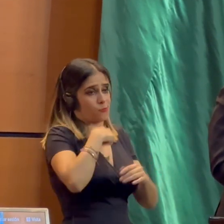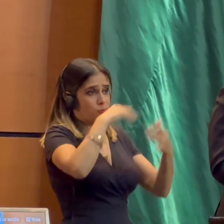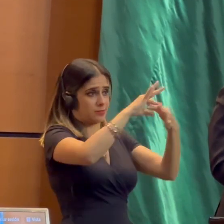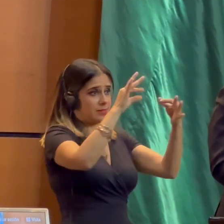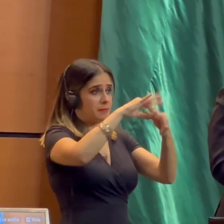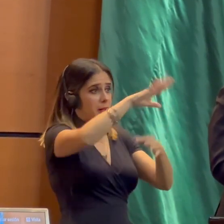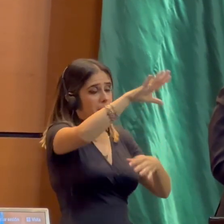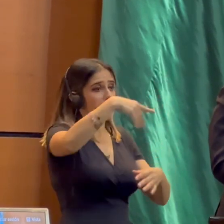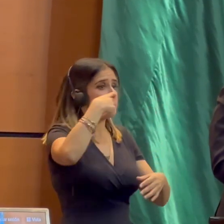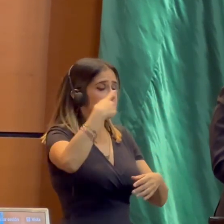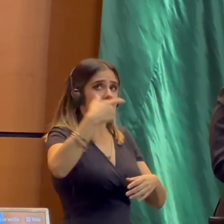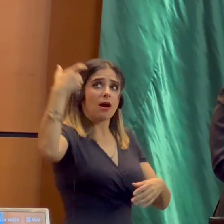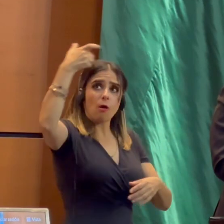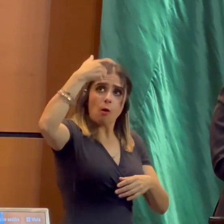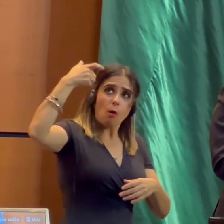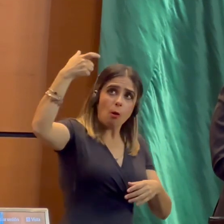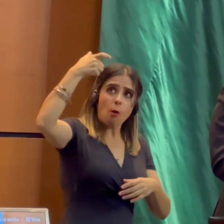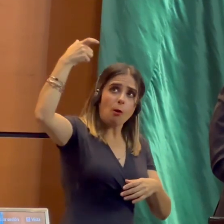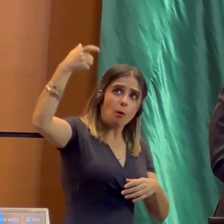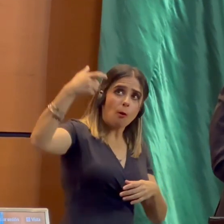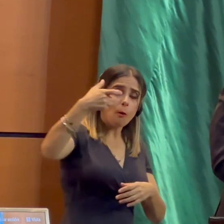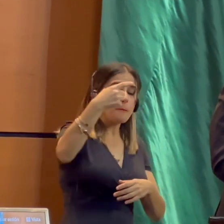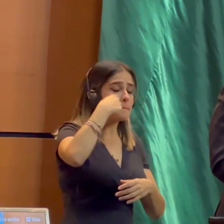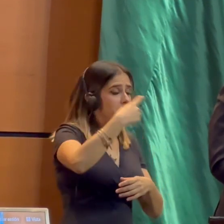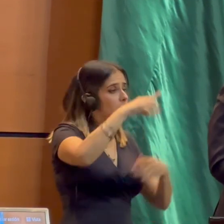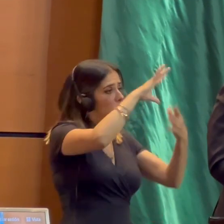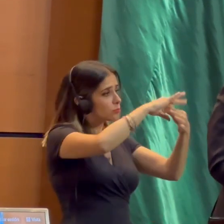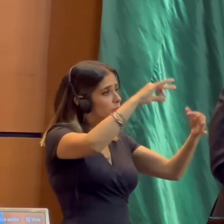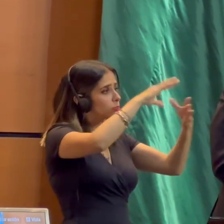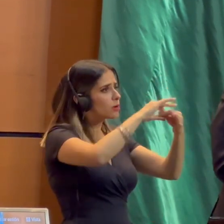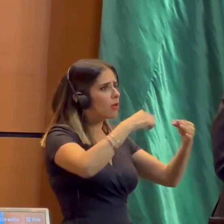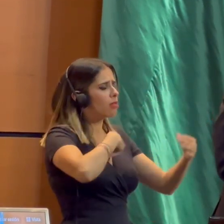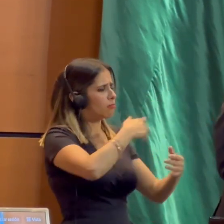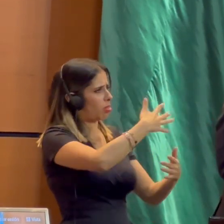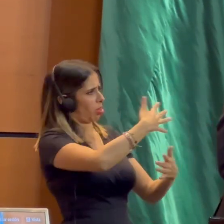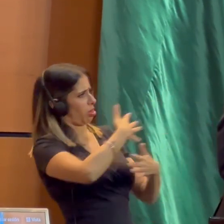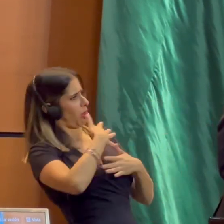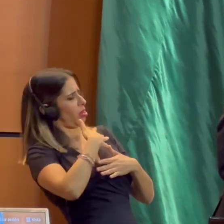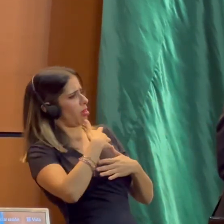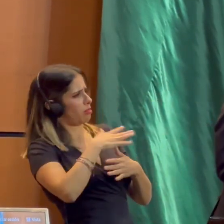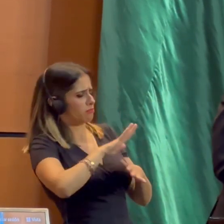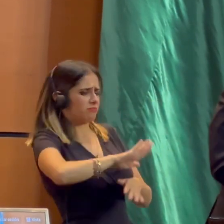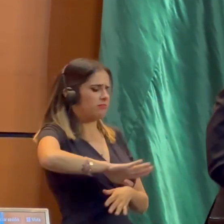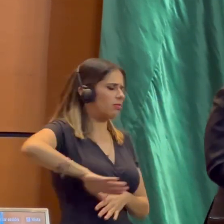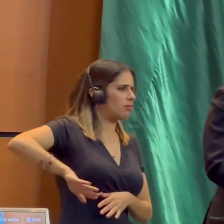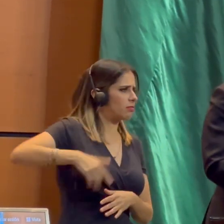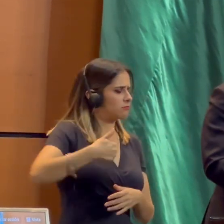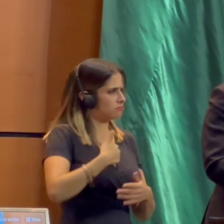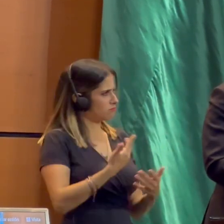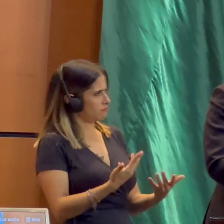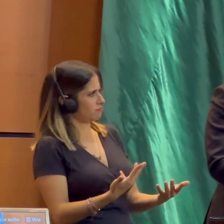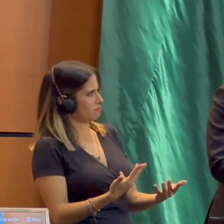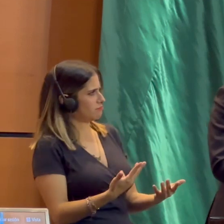にされておりました。モンサンさんも大変だったと私は思っております。